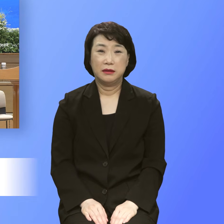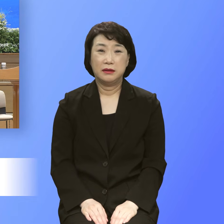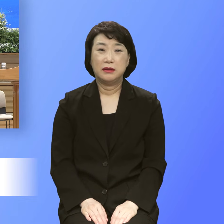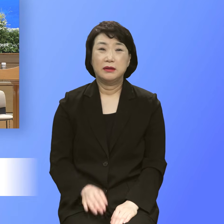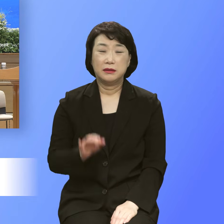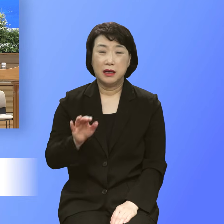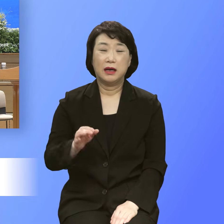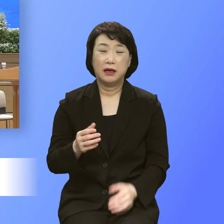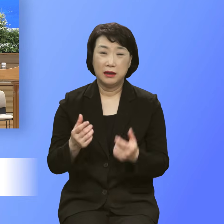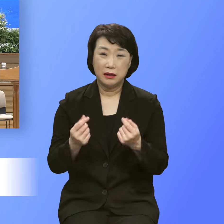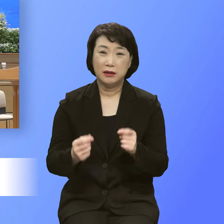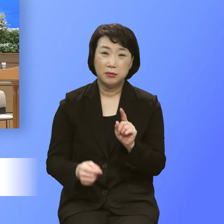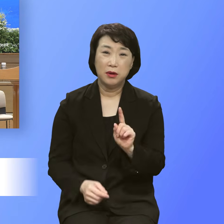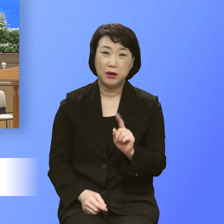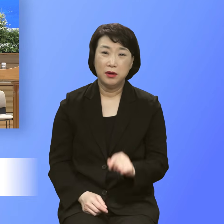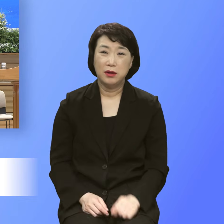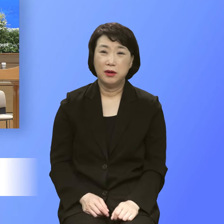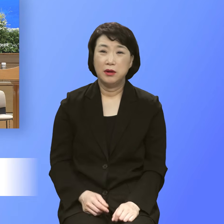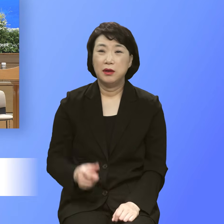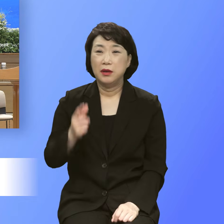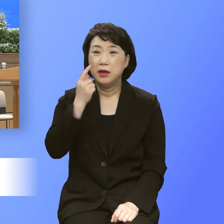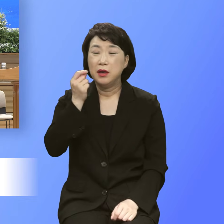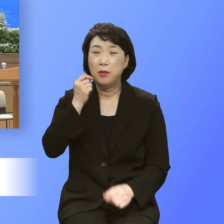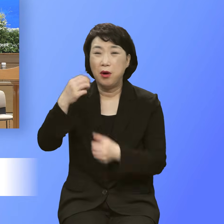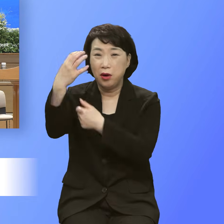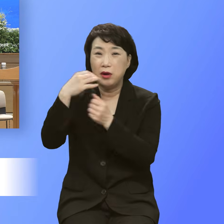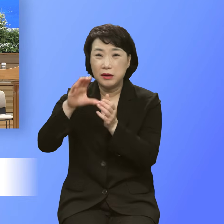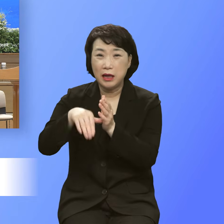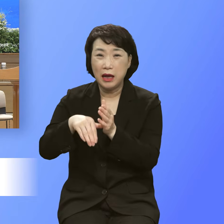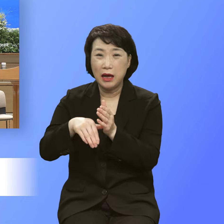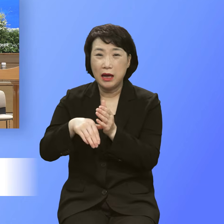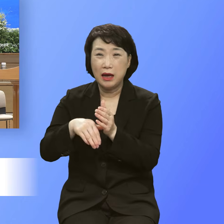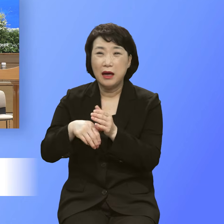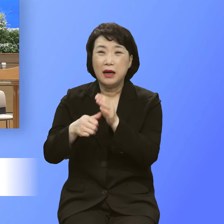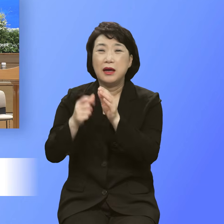외정시대에 그 사람들과 아부하며 살았던 이 부자들,